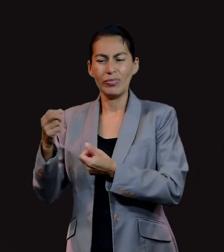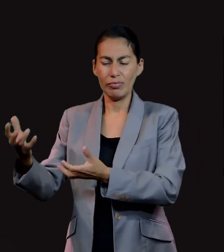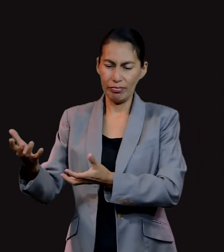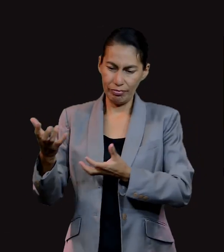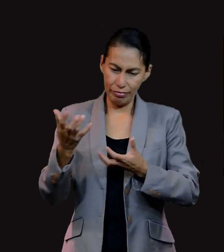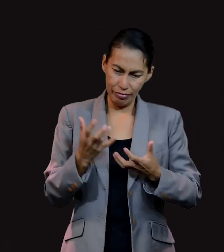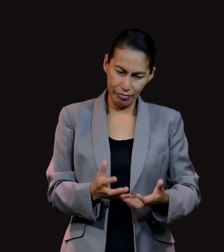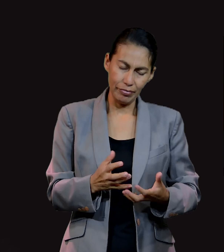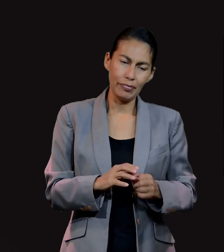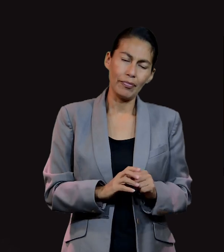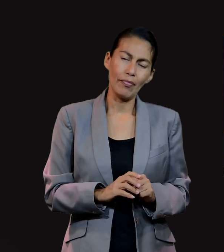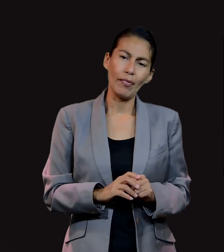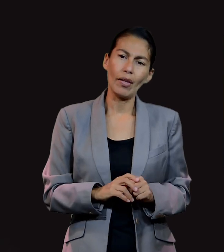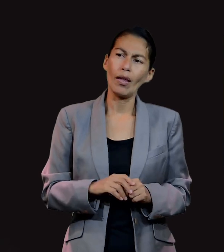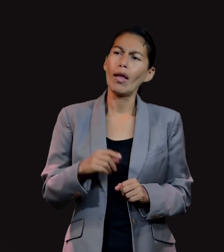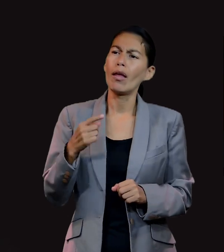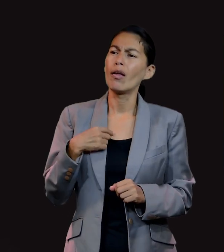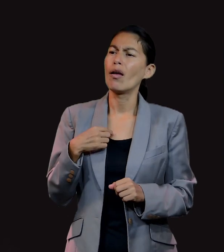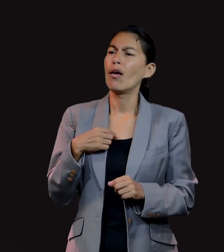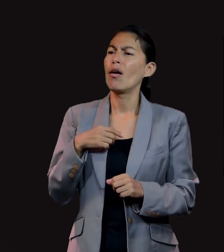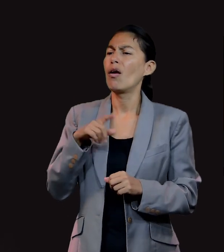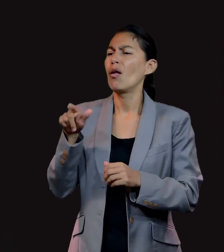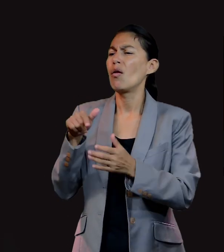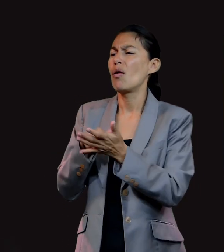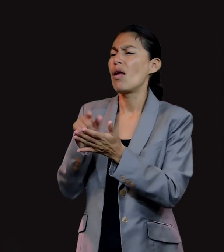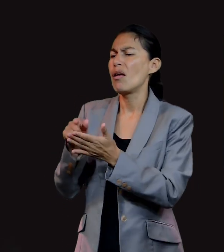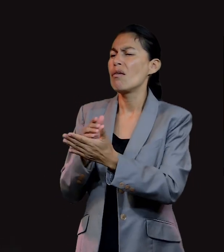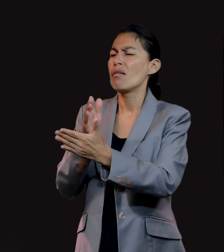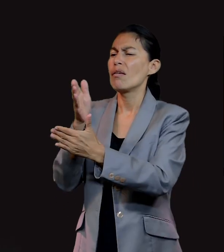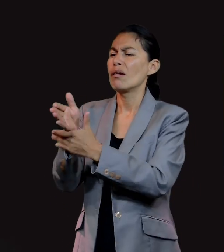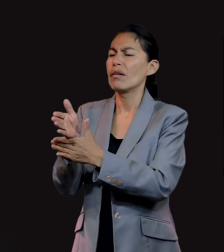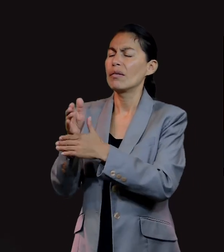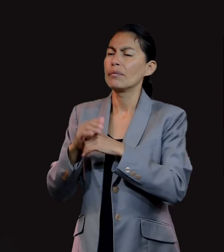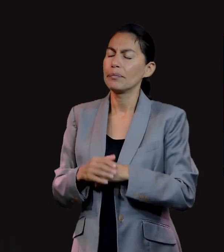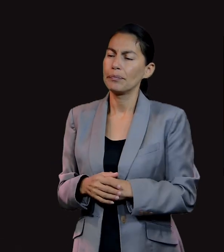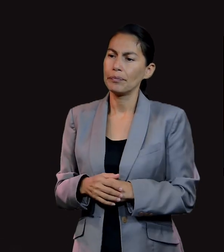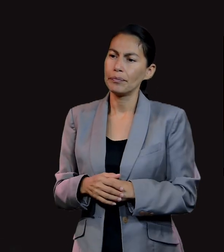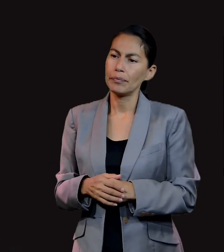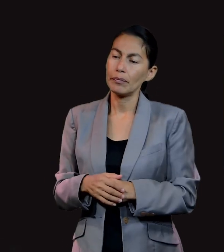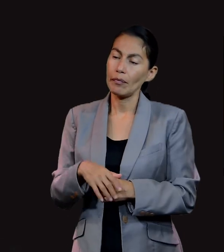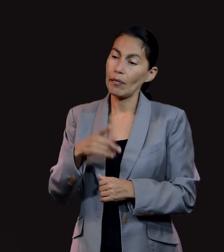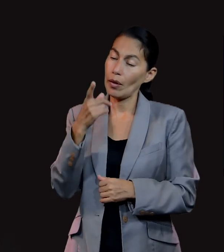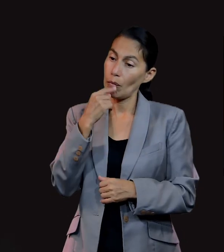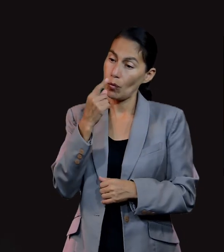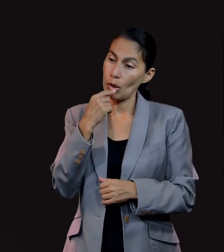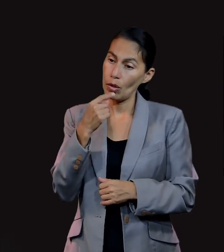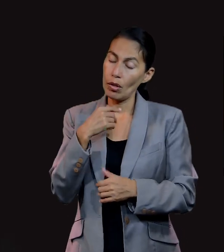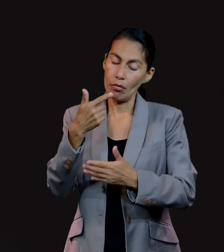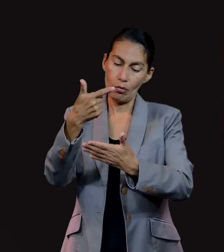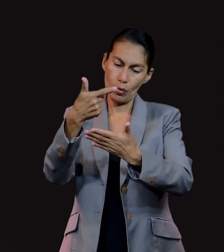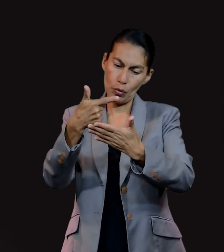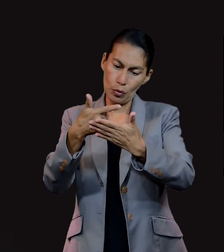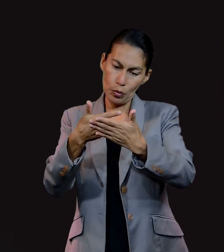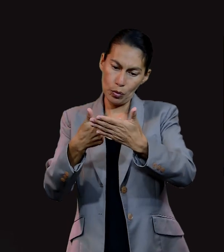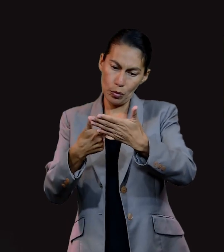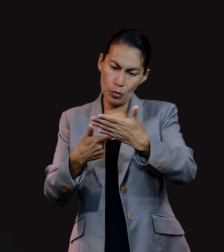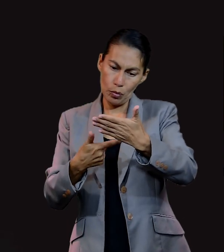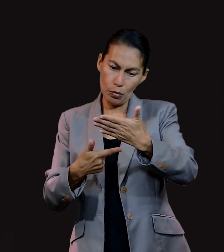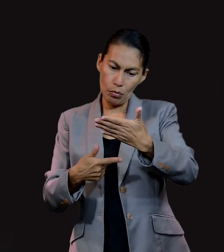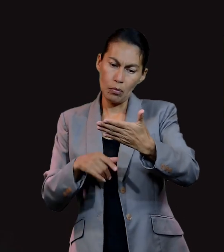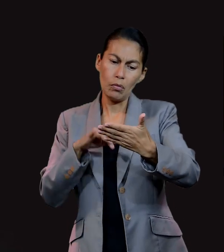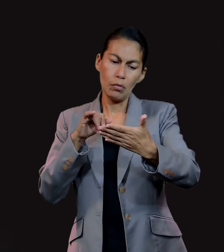tuvieron ese valor de llevarme y entonces fui a la a la estación y a darle las gracias y entonces el oficial